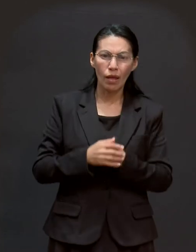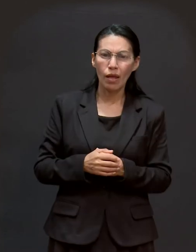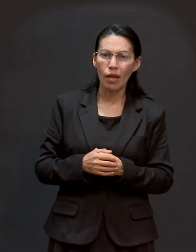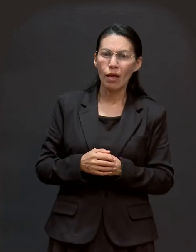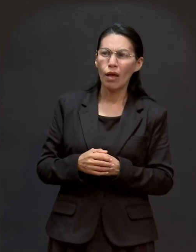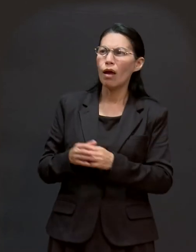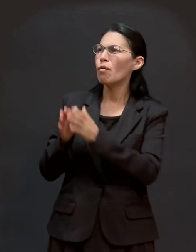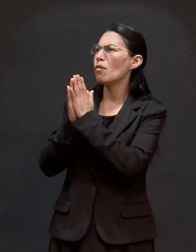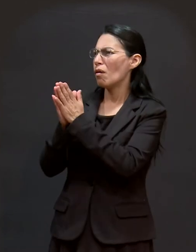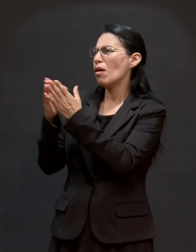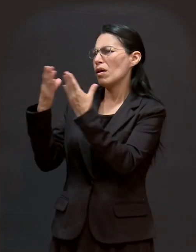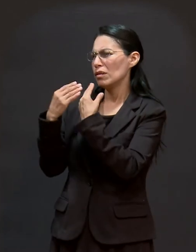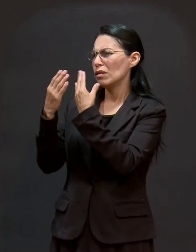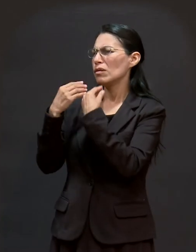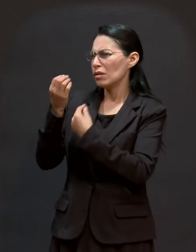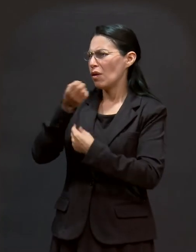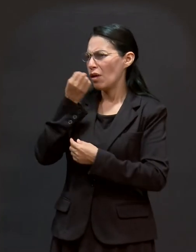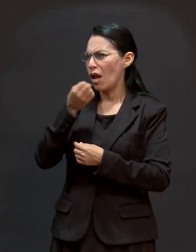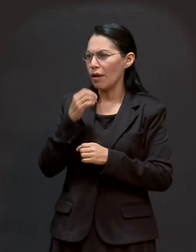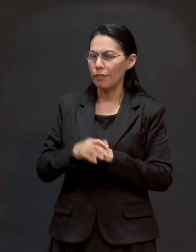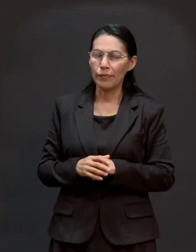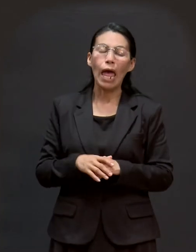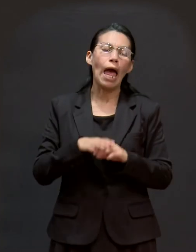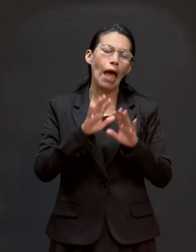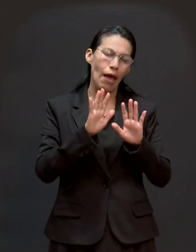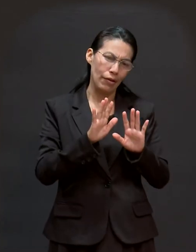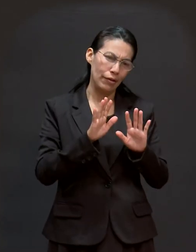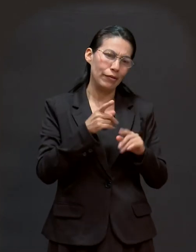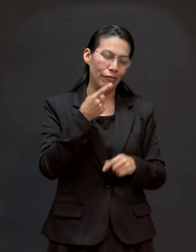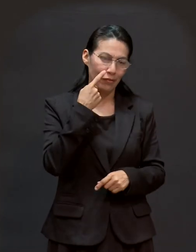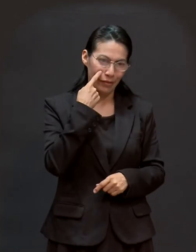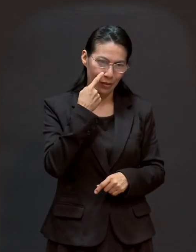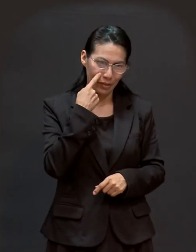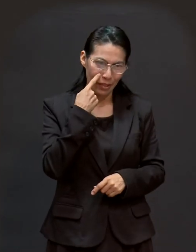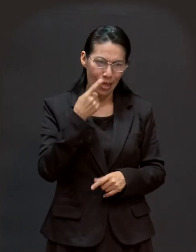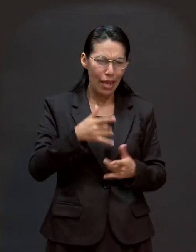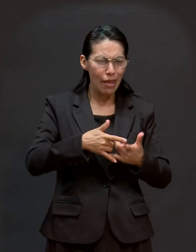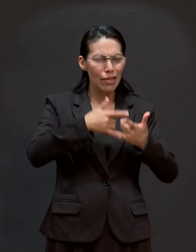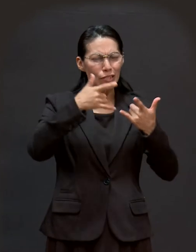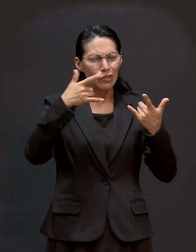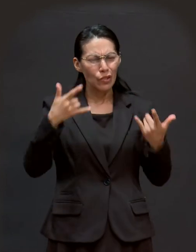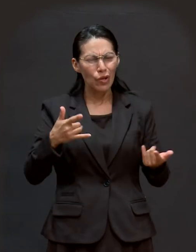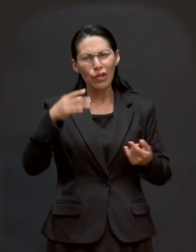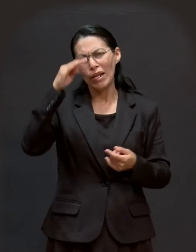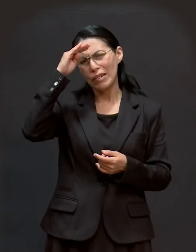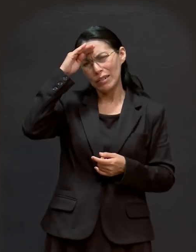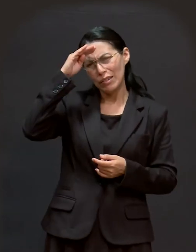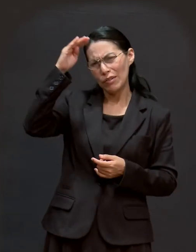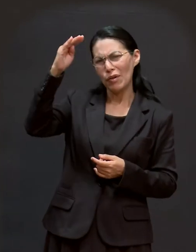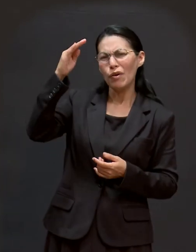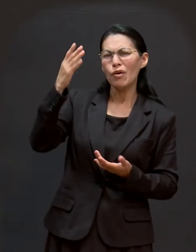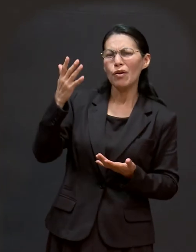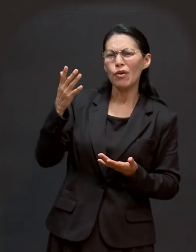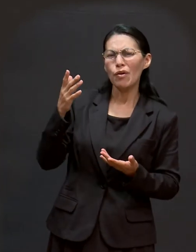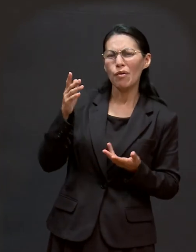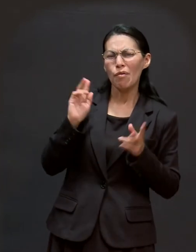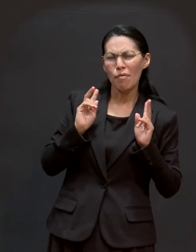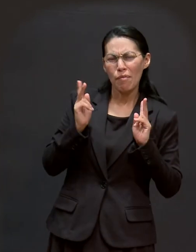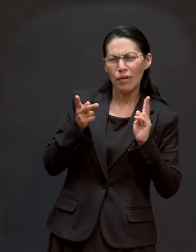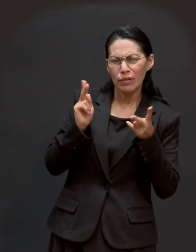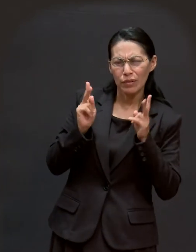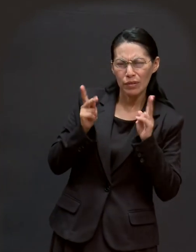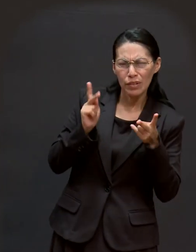has dado cuenta de eso enséñanos a orar bueno mira vamos a contar déjame contarte de aquel señor que tenía un